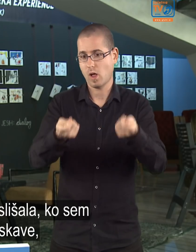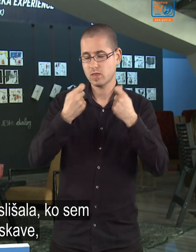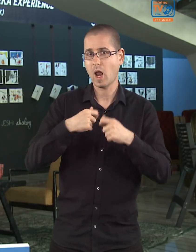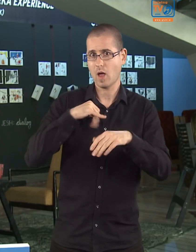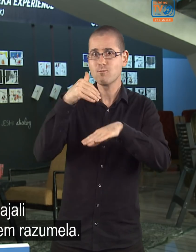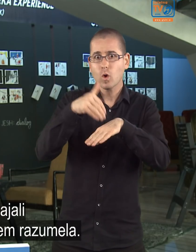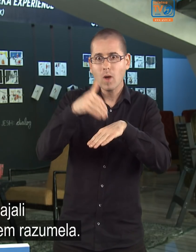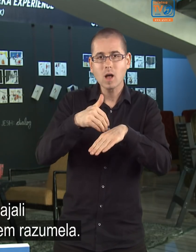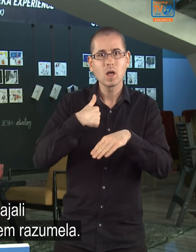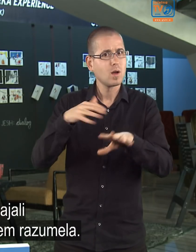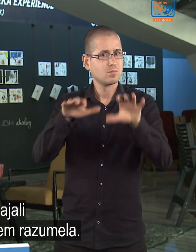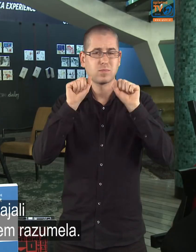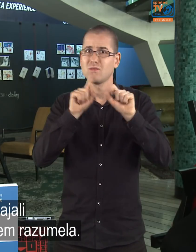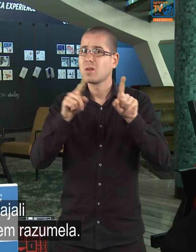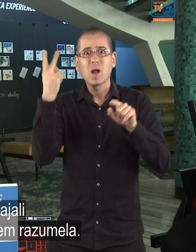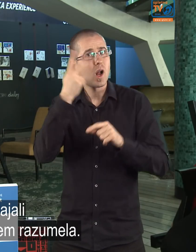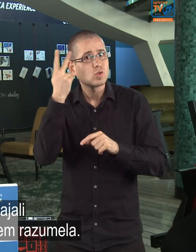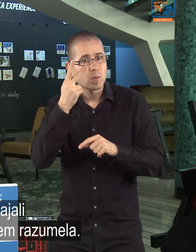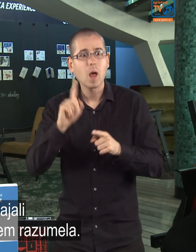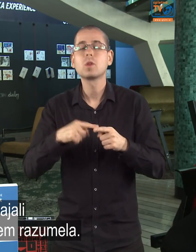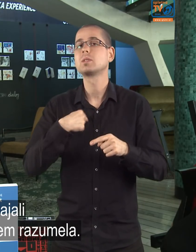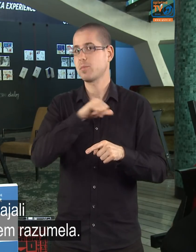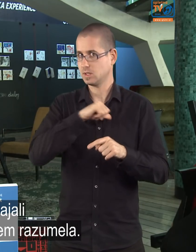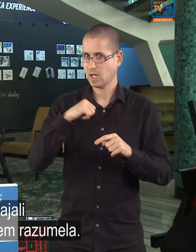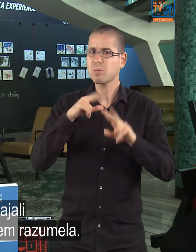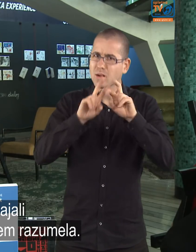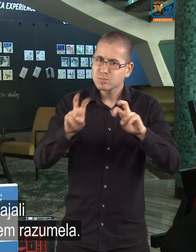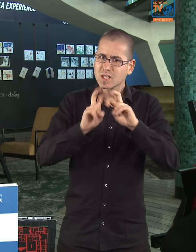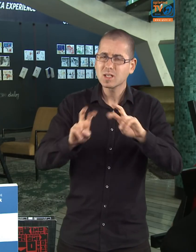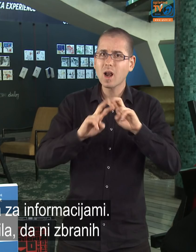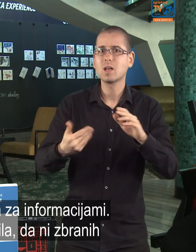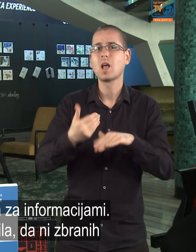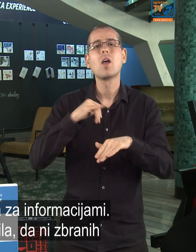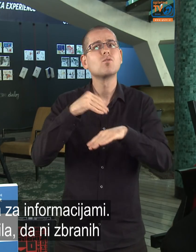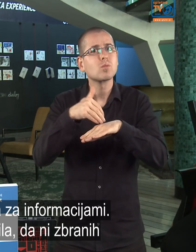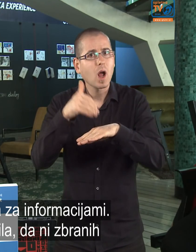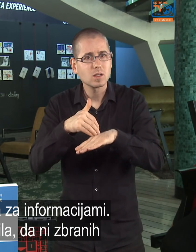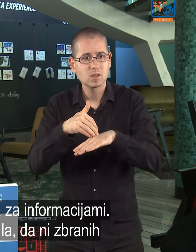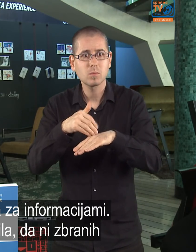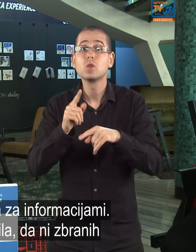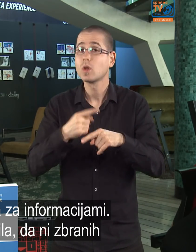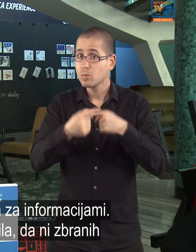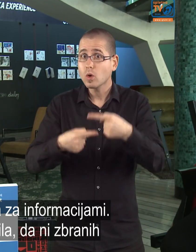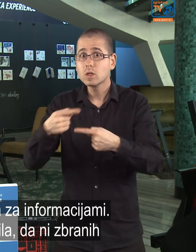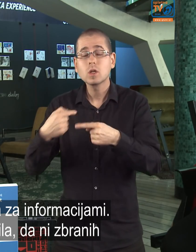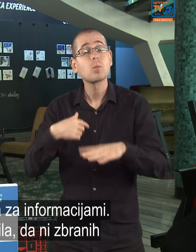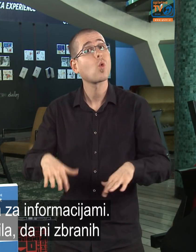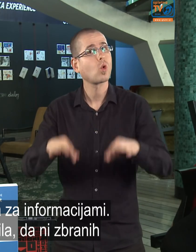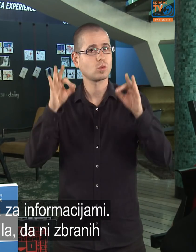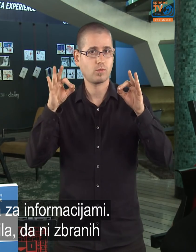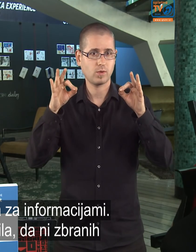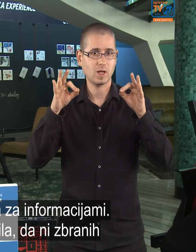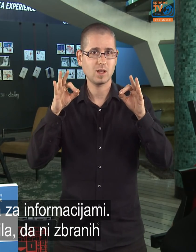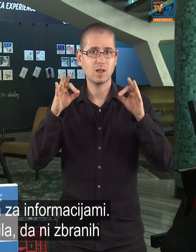informacije in jih nisem razumela. Potem sem sama brskala za informacijami in sem posledično tudi ugotovila, da je